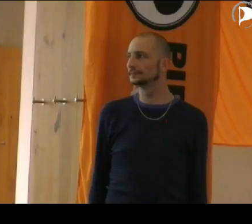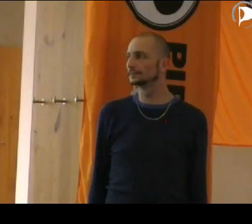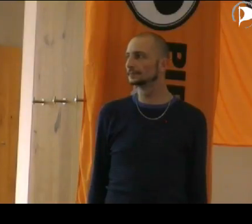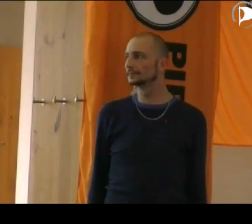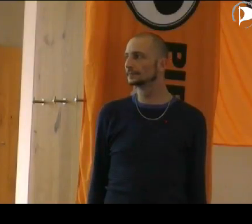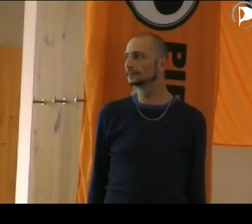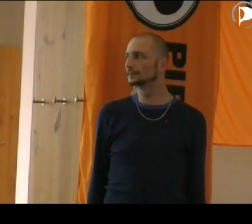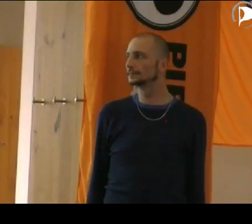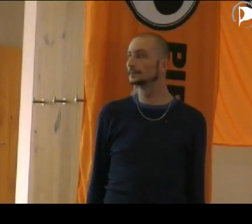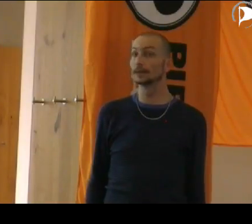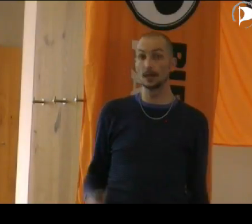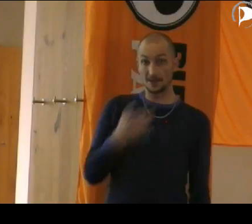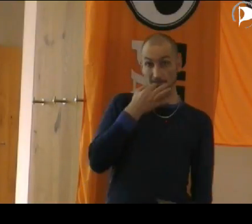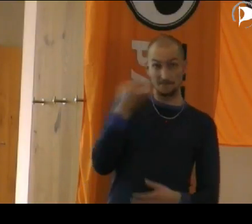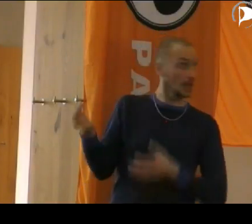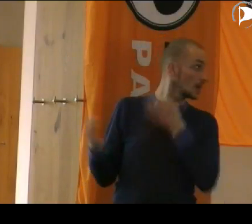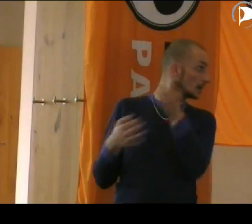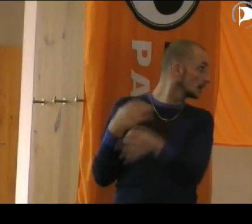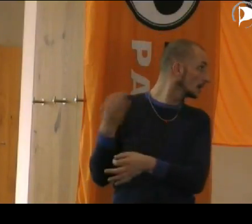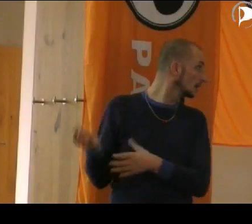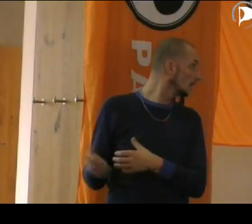fragen an die kandidaten ja